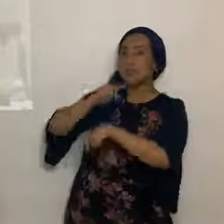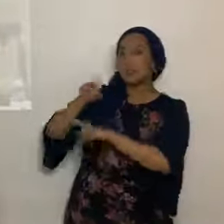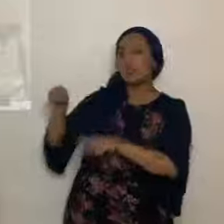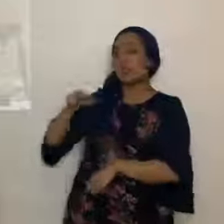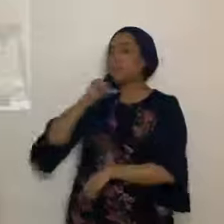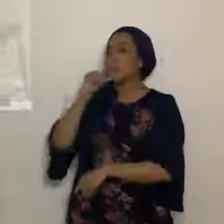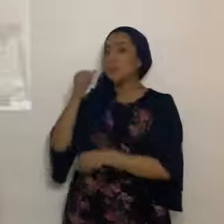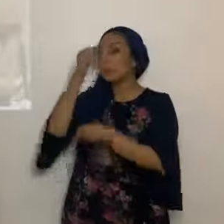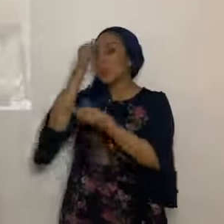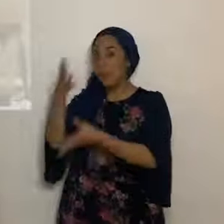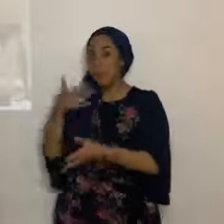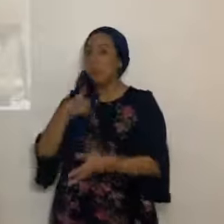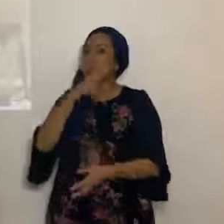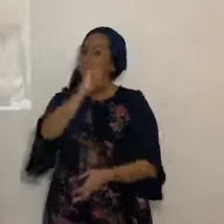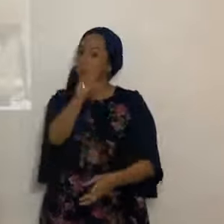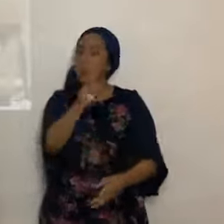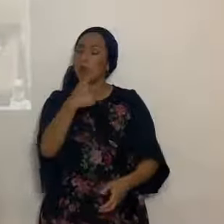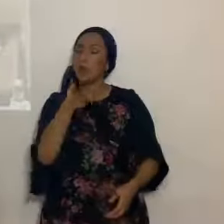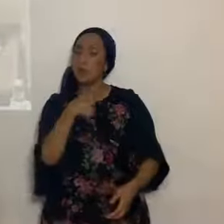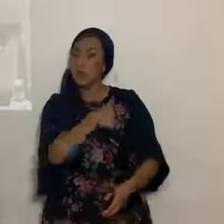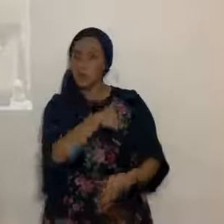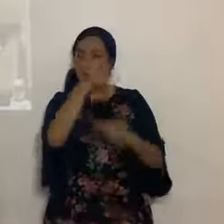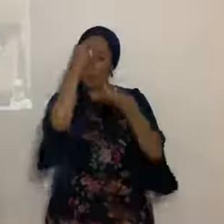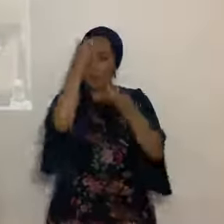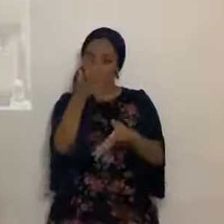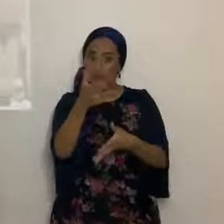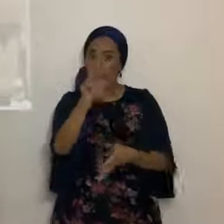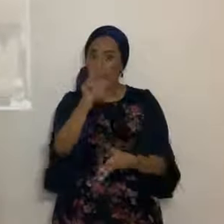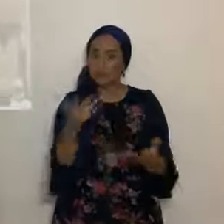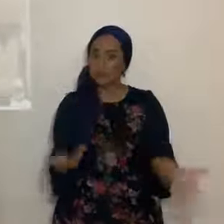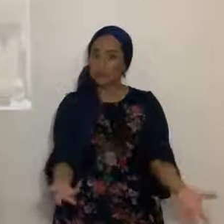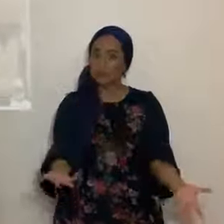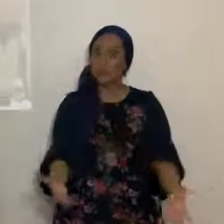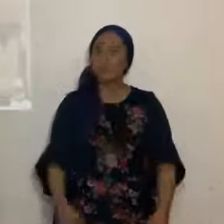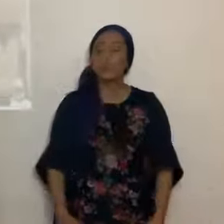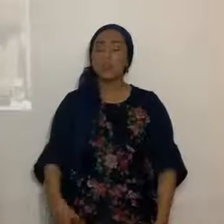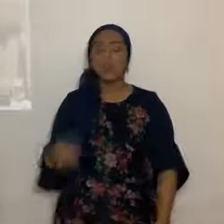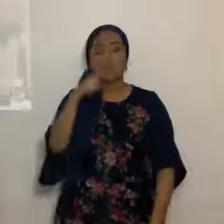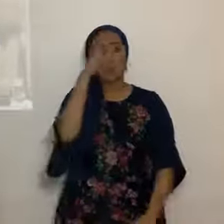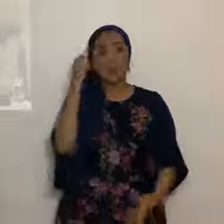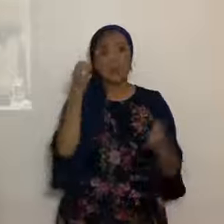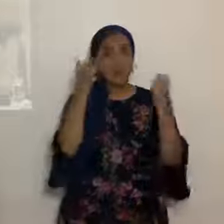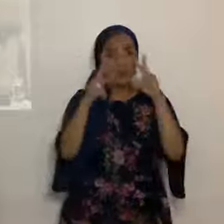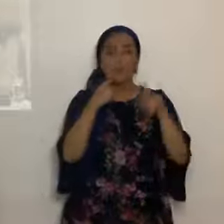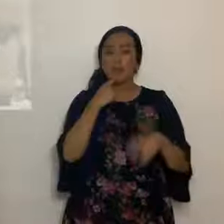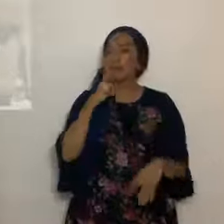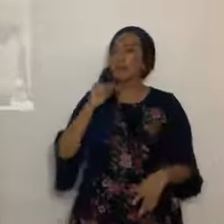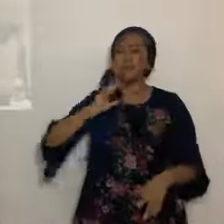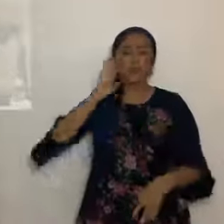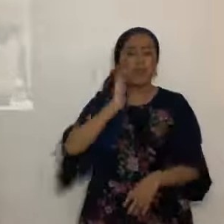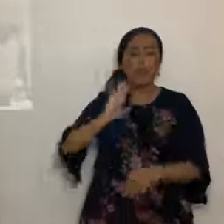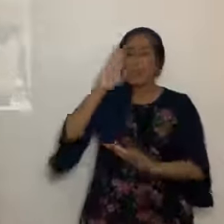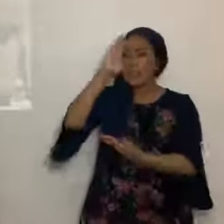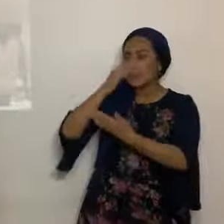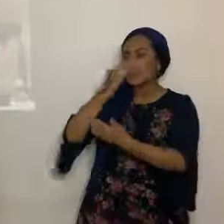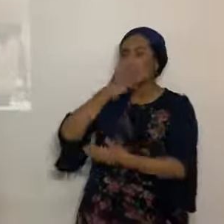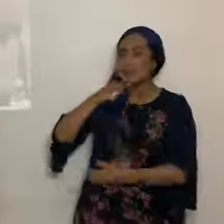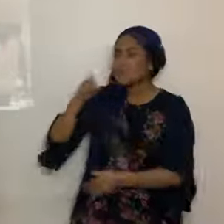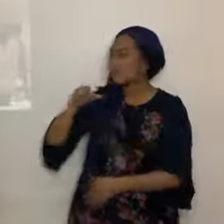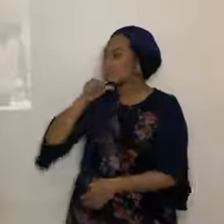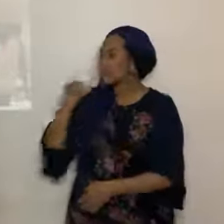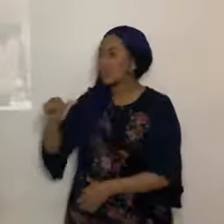obedecieron. La pregunta es, ¿nosotros estamos obedeciendo? Porque muchos dicen, bueno, es que los hijos de Israel no